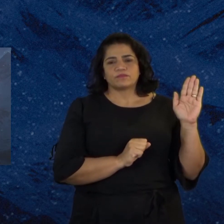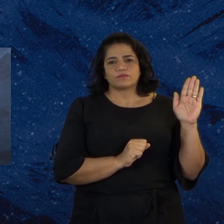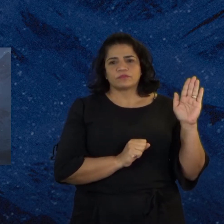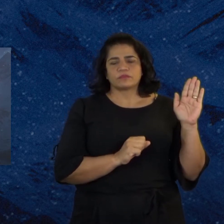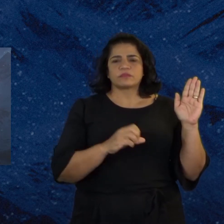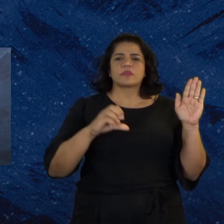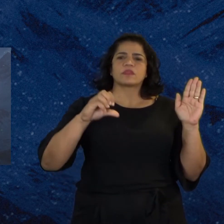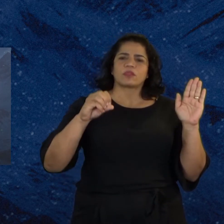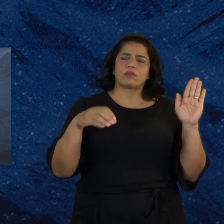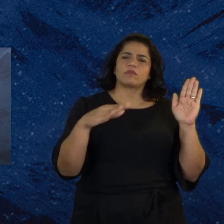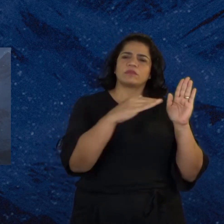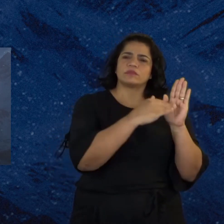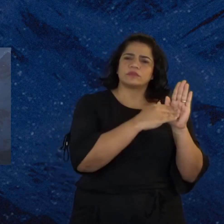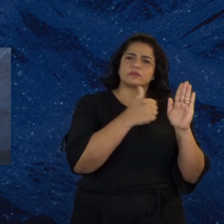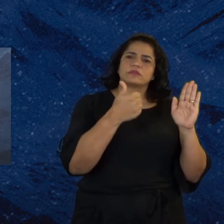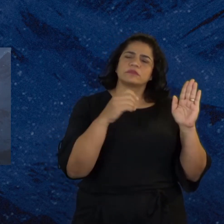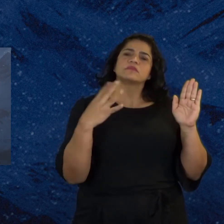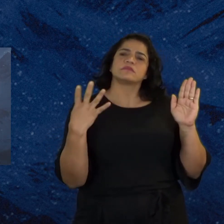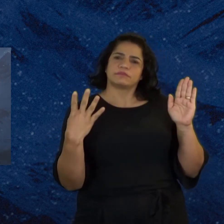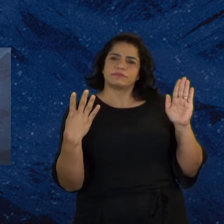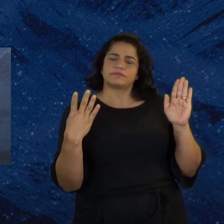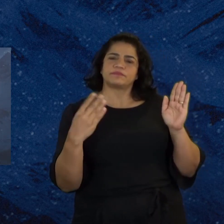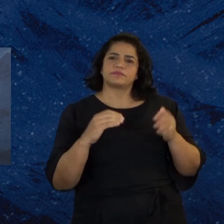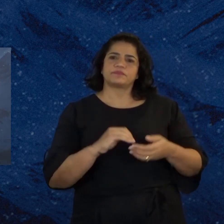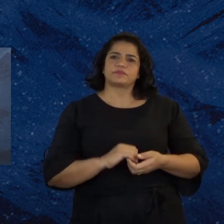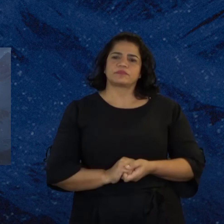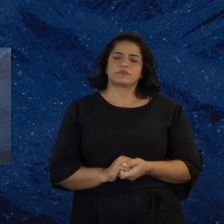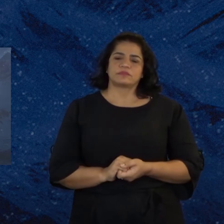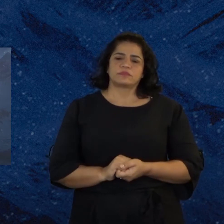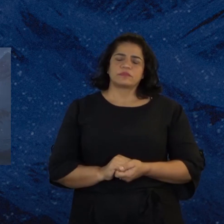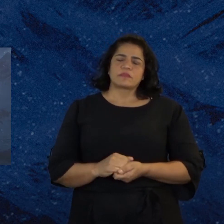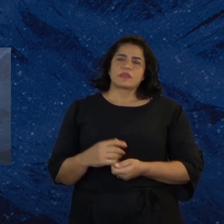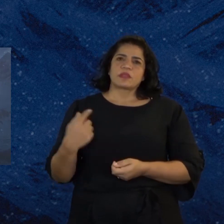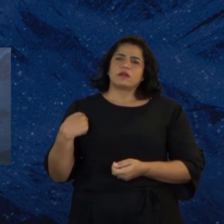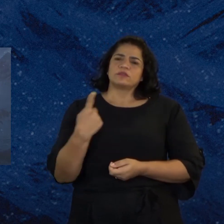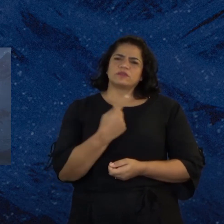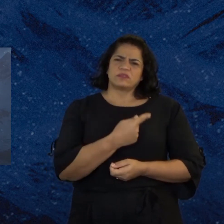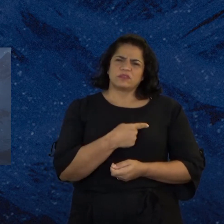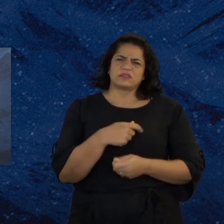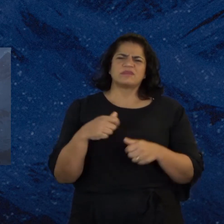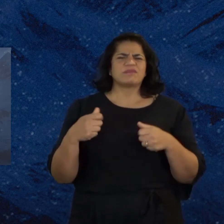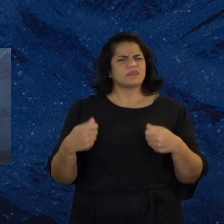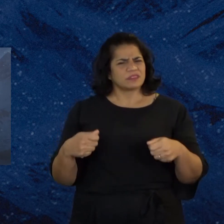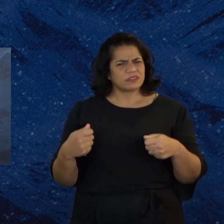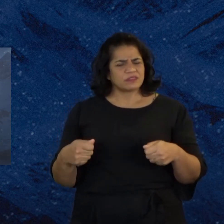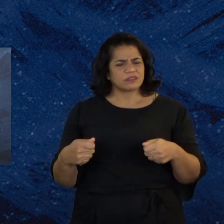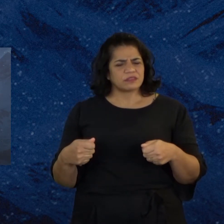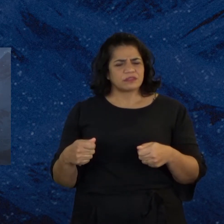versículos 9 a 14. Nós precisamos, jovens,